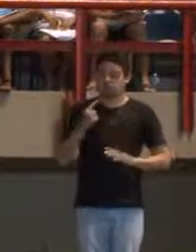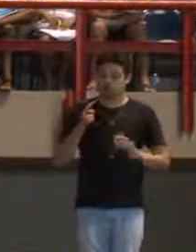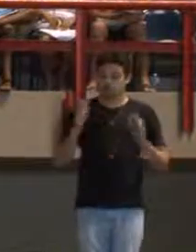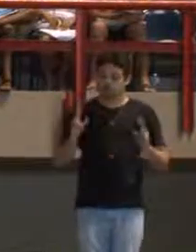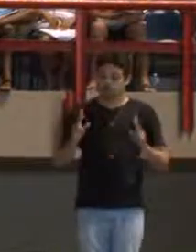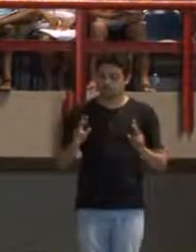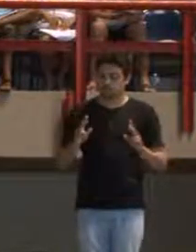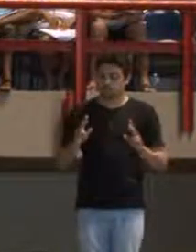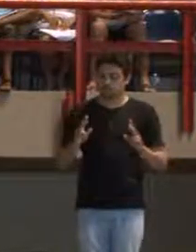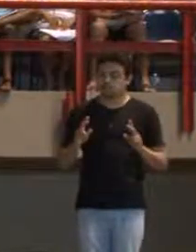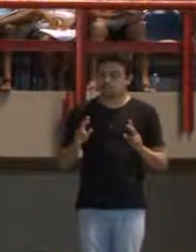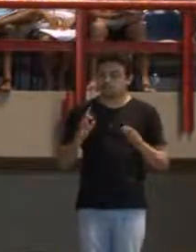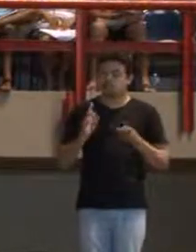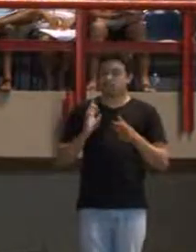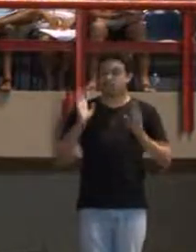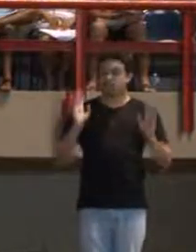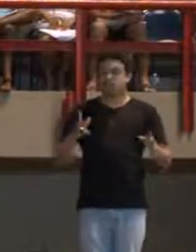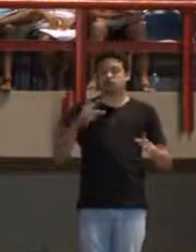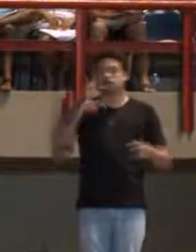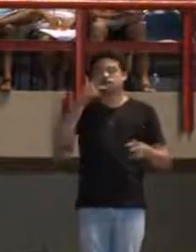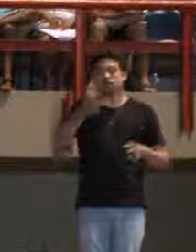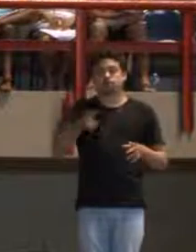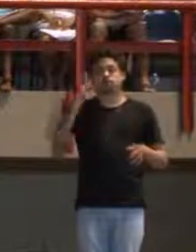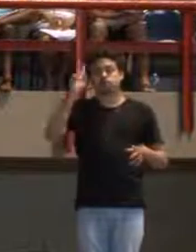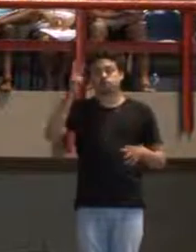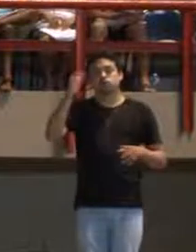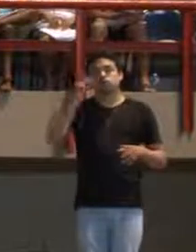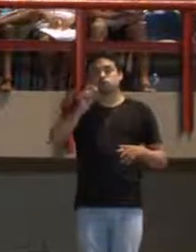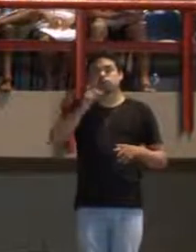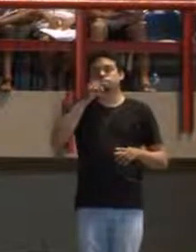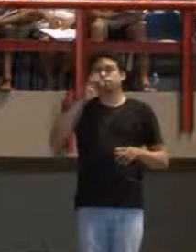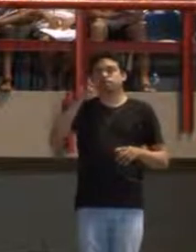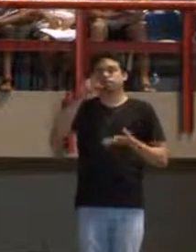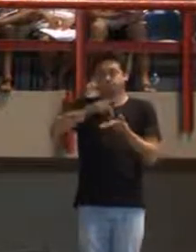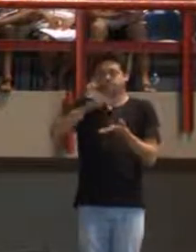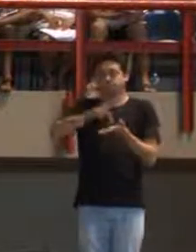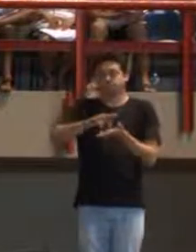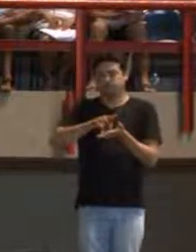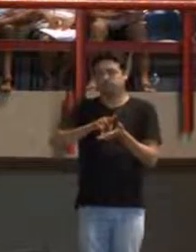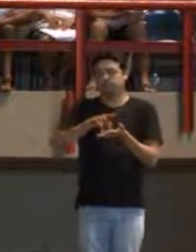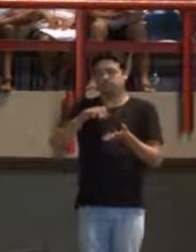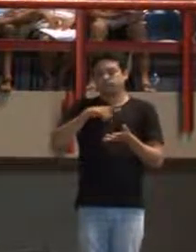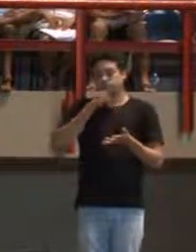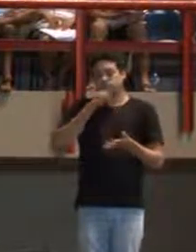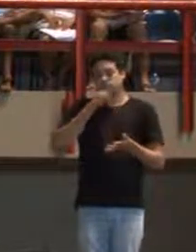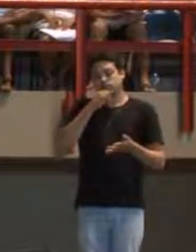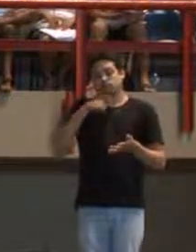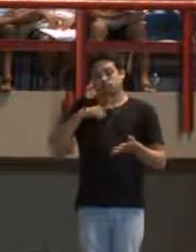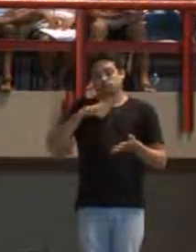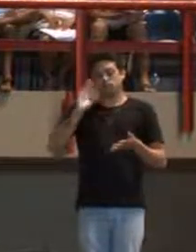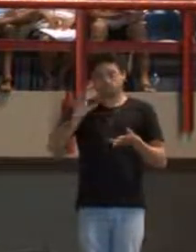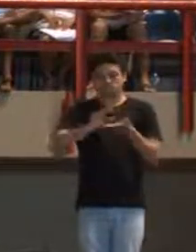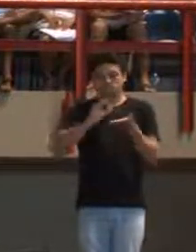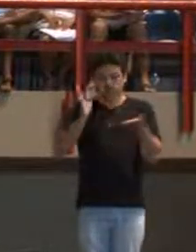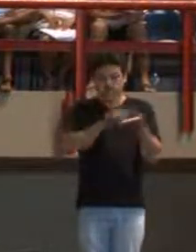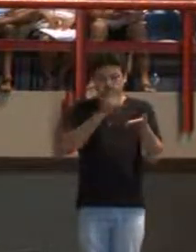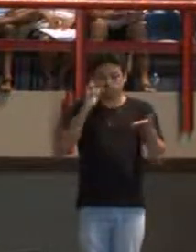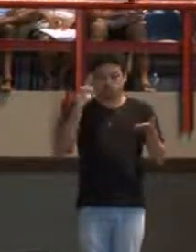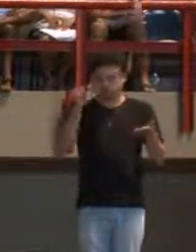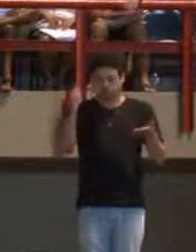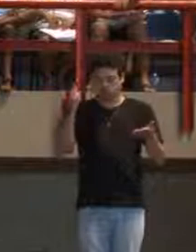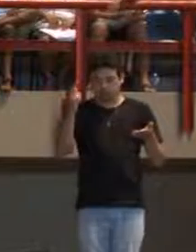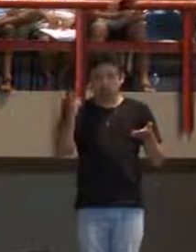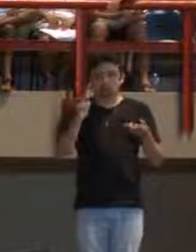Tá? Vocês já ouviram falar essa história, que é uma história verdadeira, que se você pegar os livros de